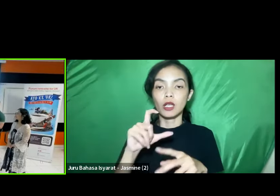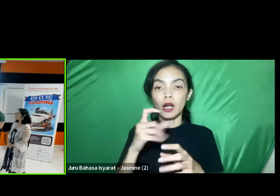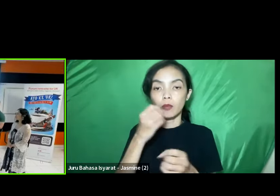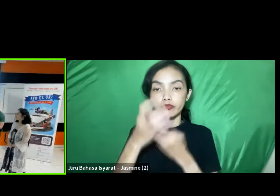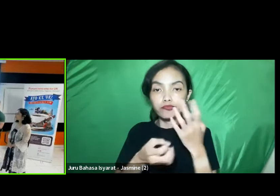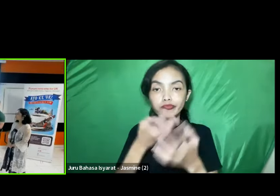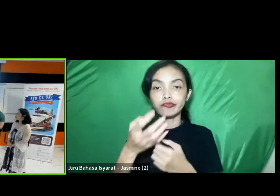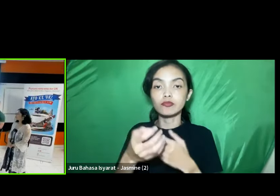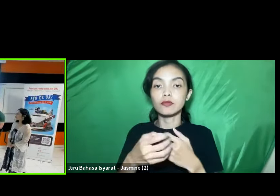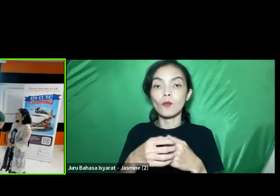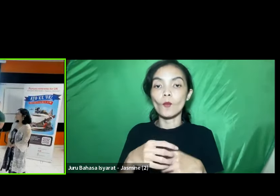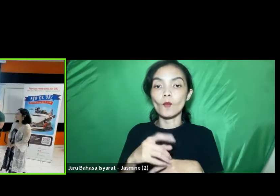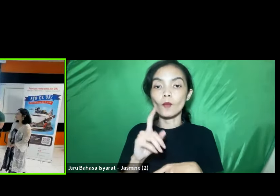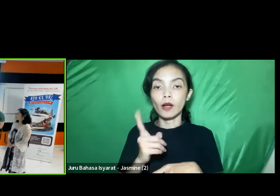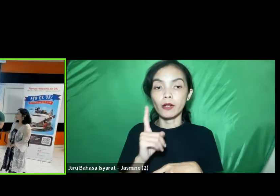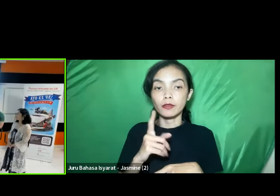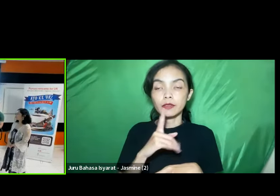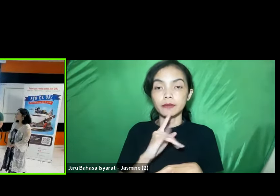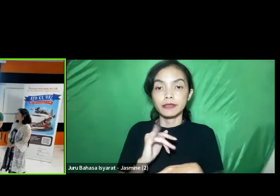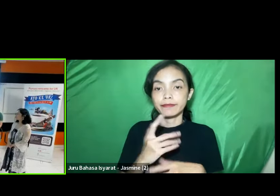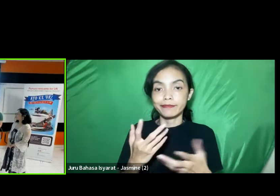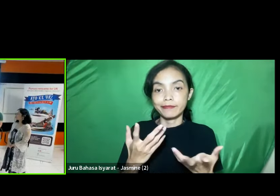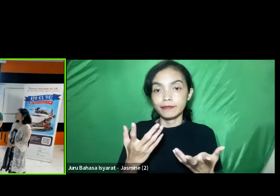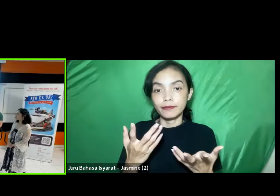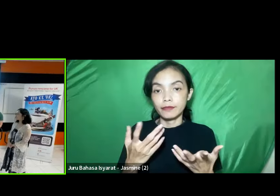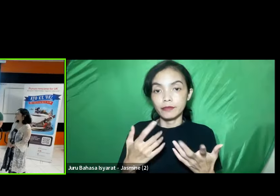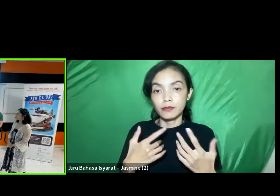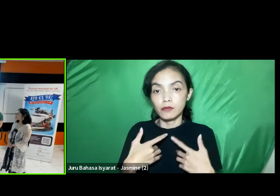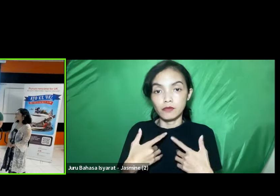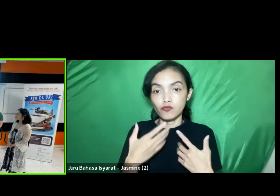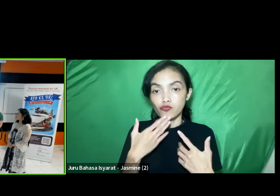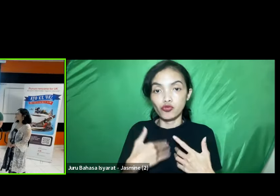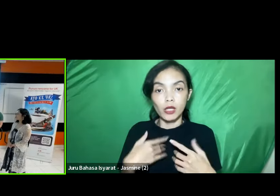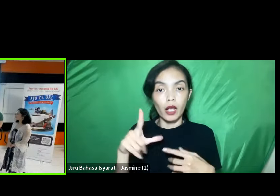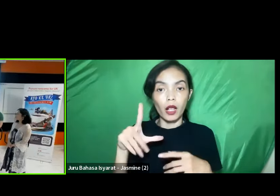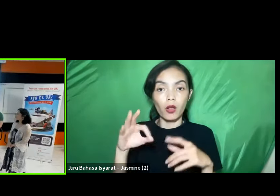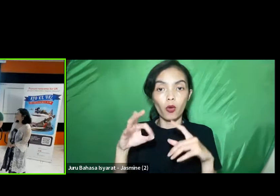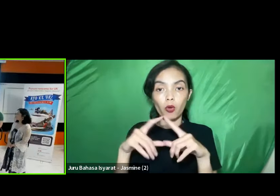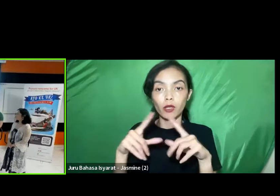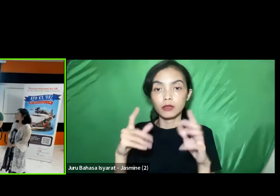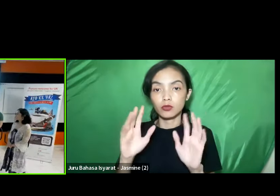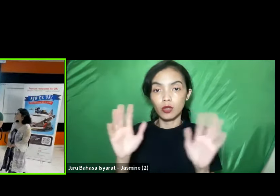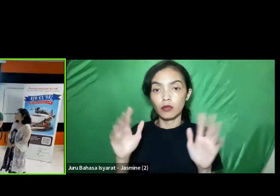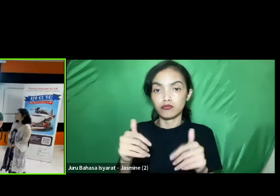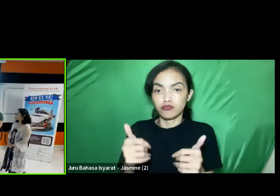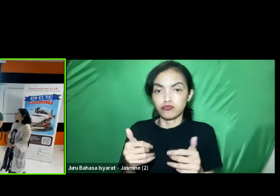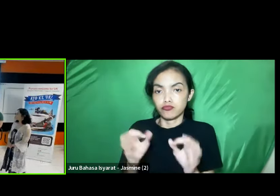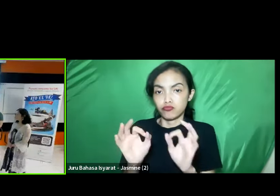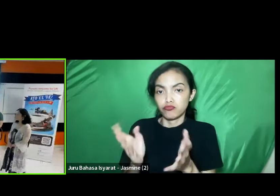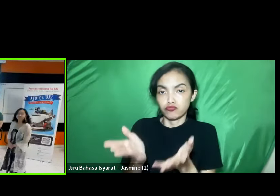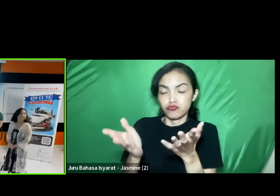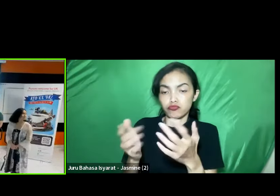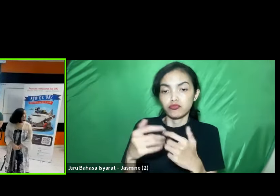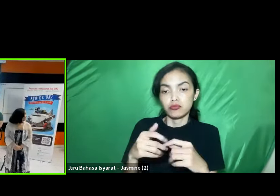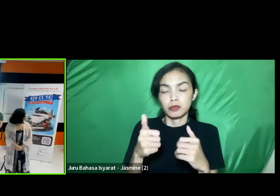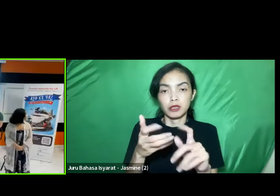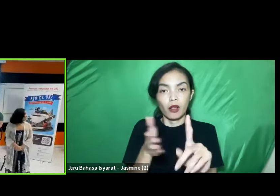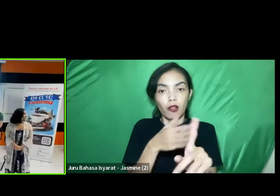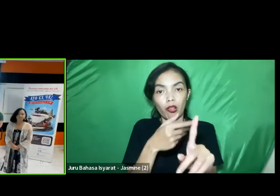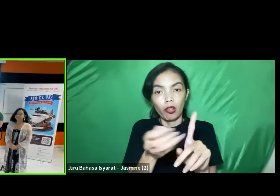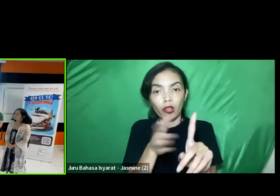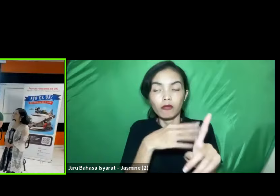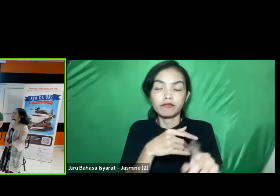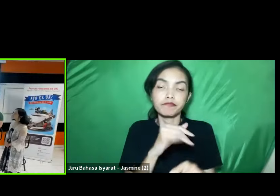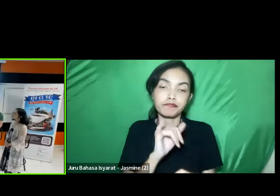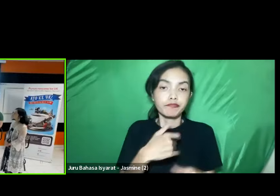kalau misalkan udah kalau memang ternyata sudah punya loe ya good for you to convince bahwa Ya memang